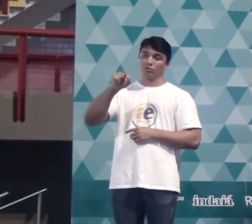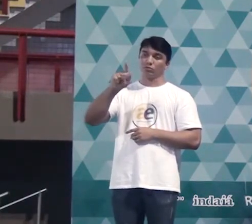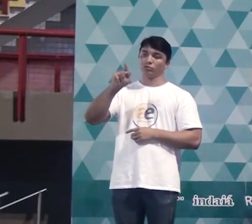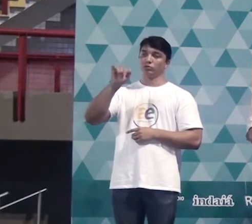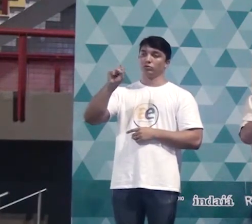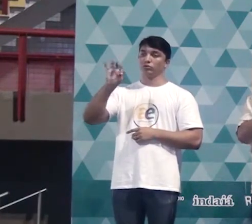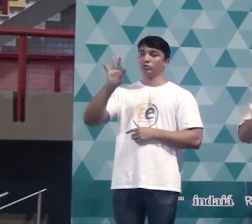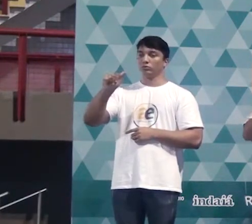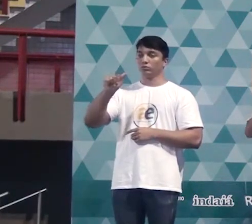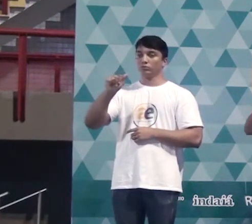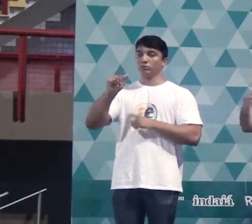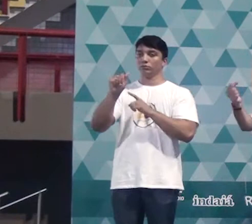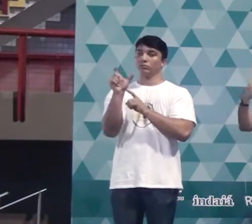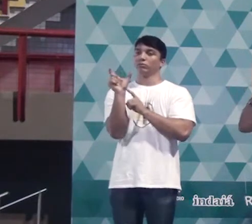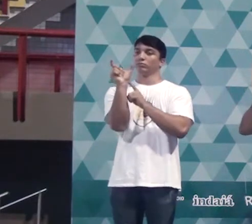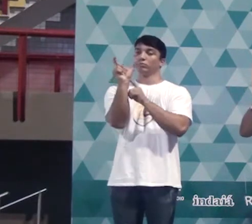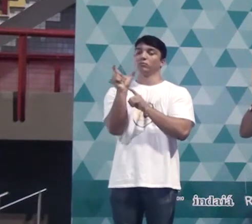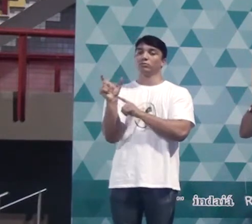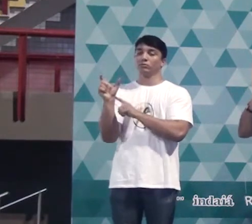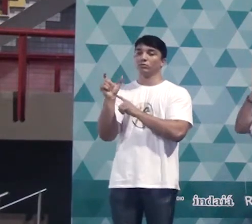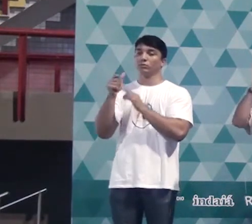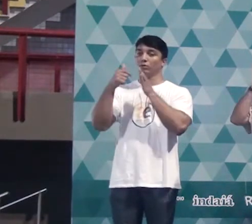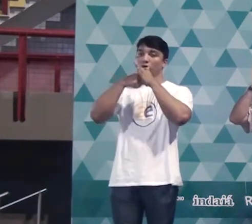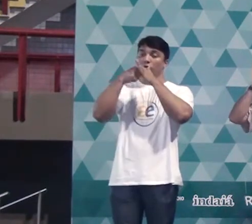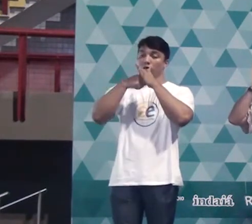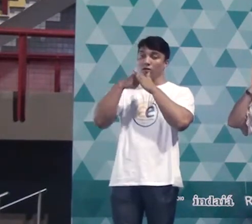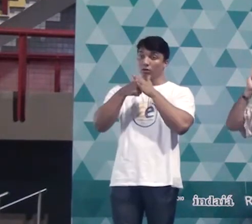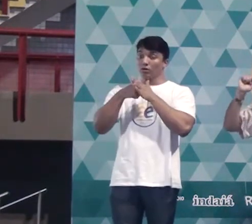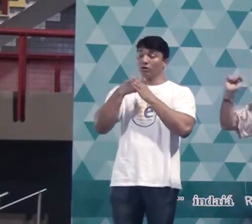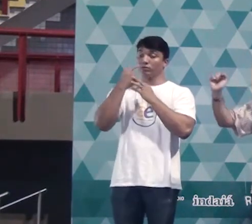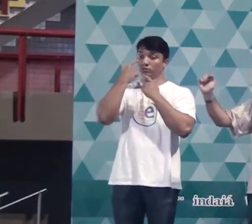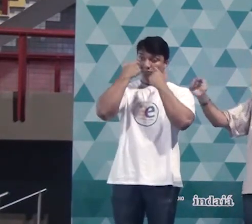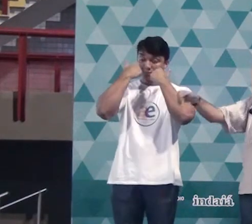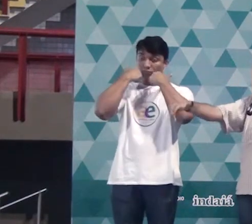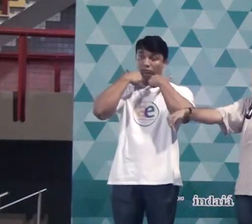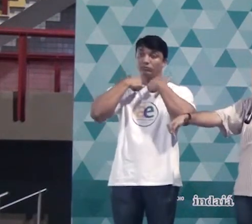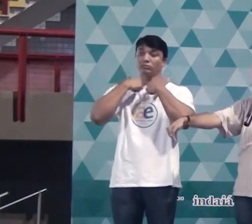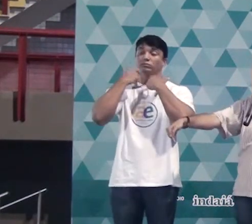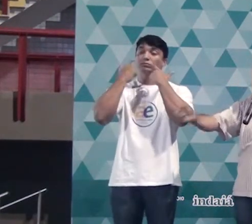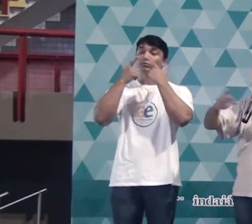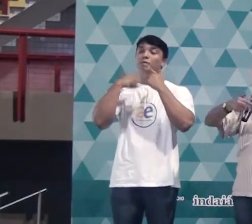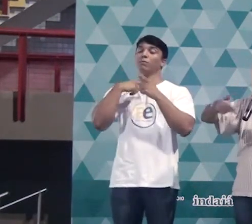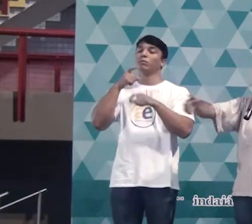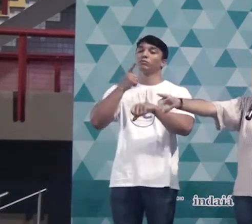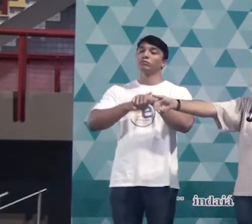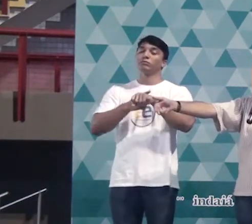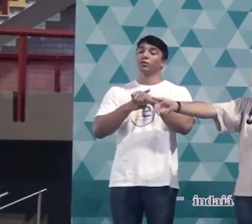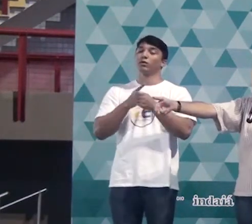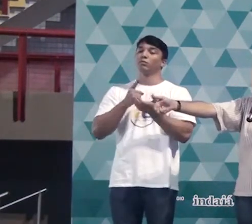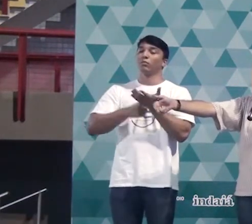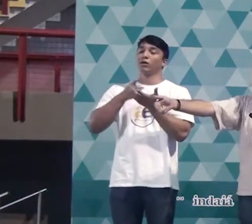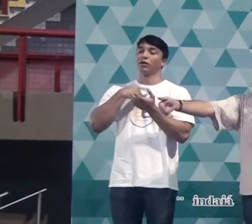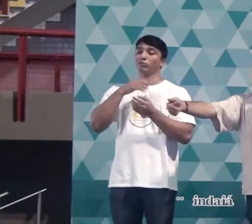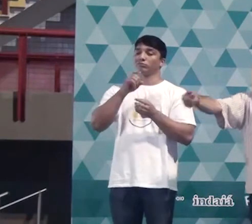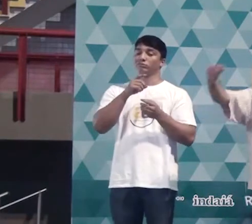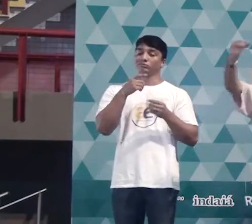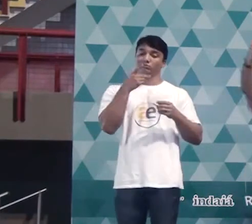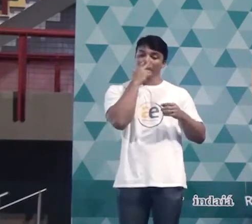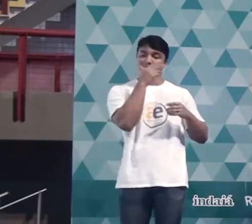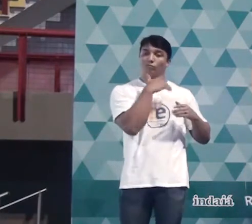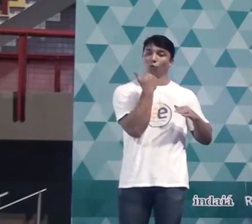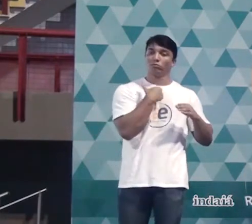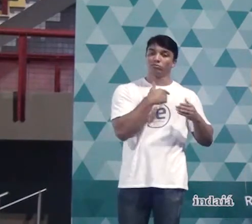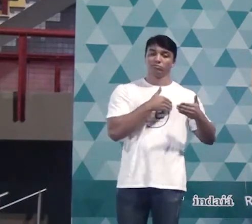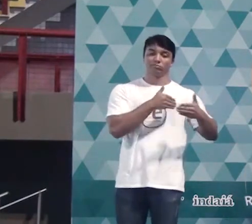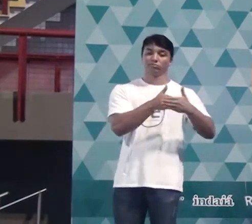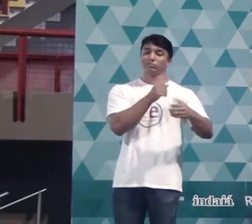otorrinolaringologista. Dependendo do seu estado de saúde, se você pronunciar essa palavra para marcar a consulta, você morre na metade dela. Eu